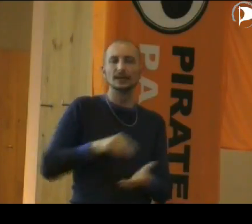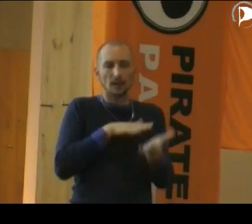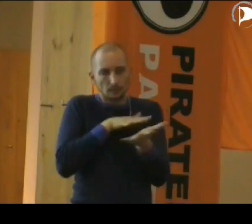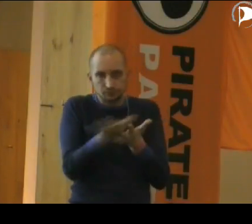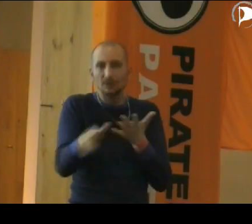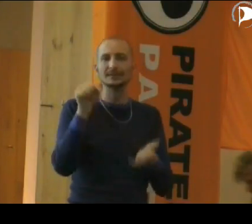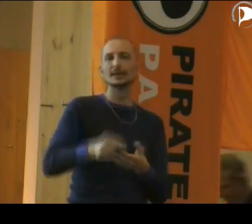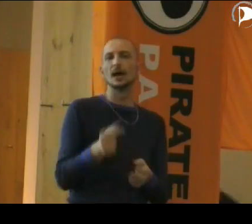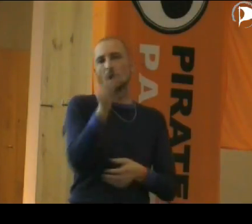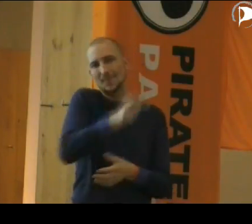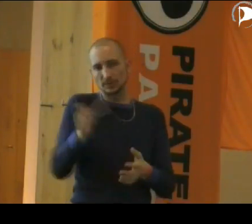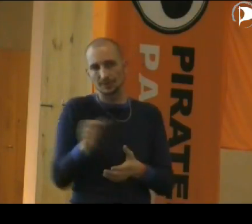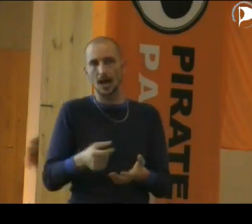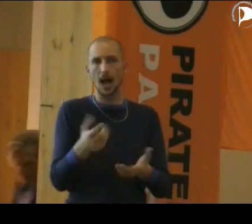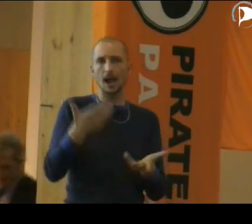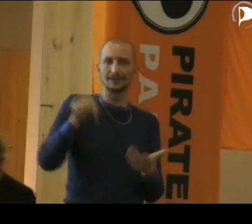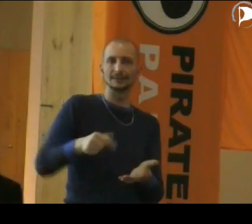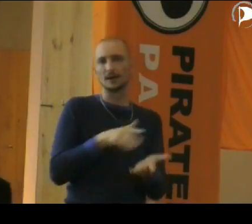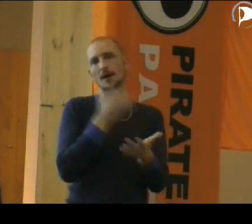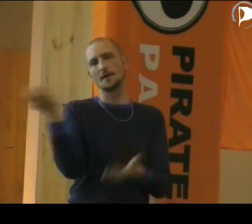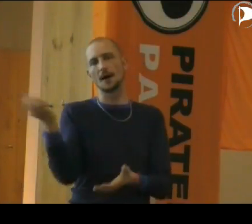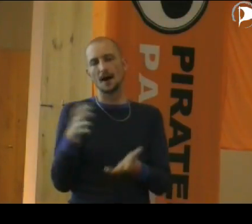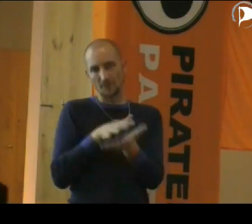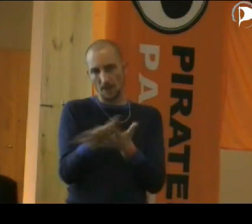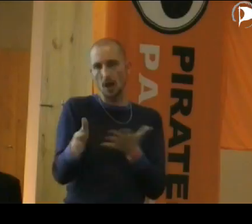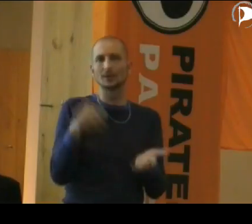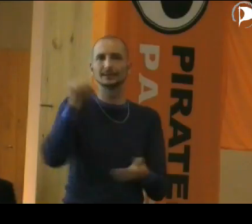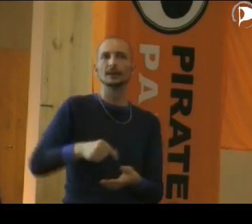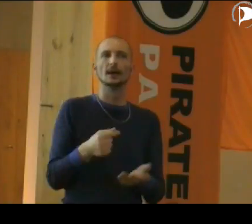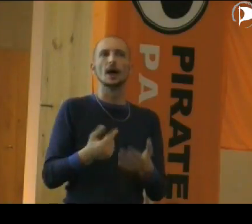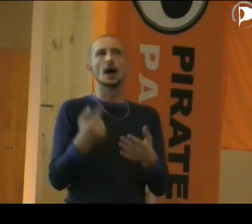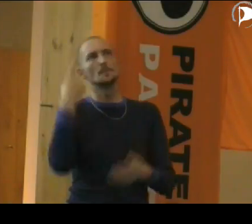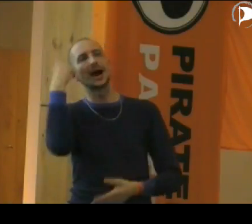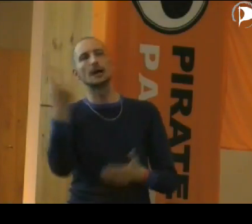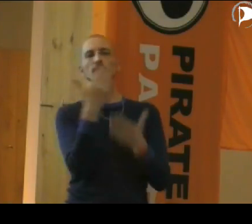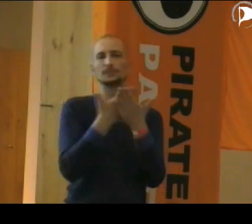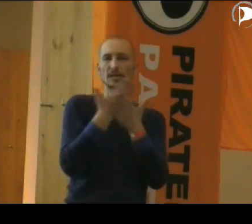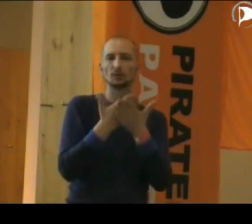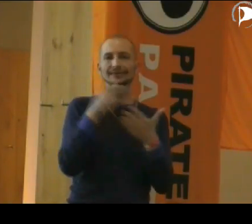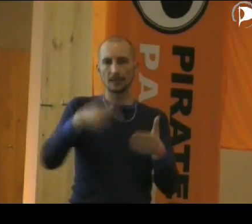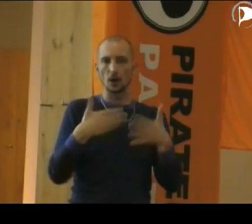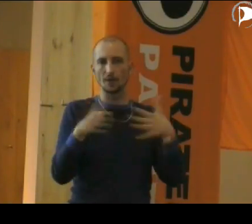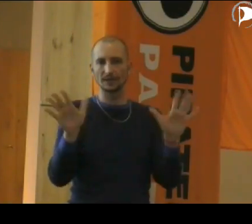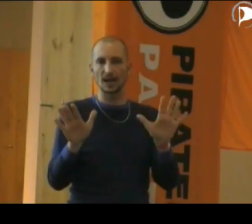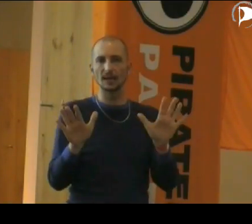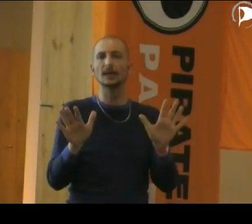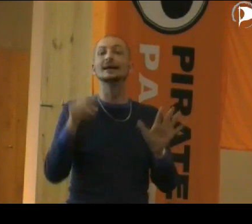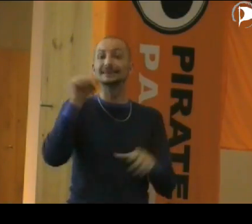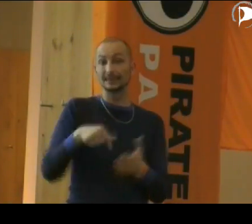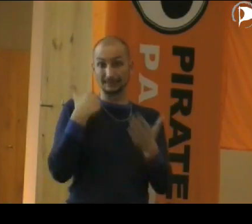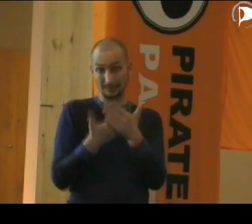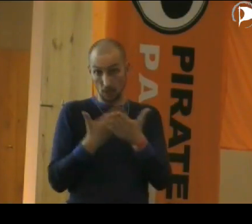christen und weder kleinen mehrwert in der politischen meinungsbildung öffentlichkeitsarbeit deshalb finde es